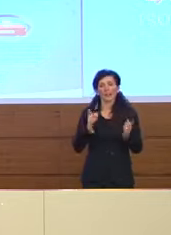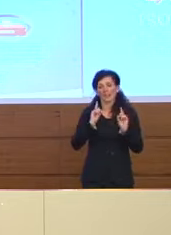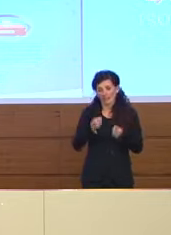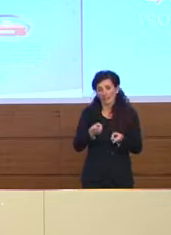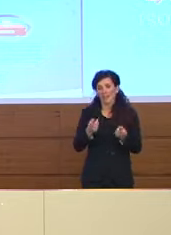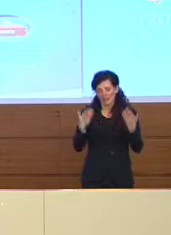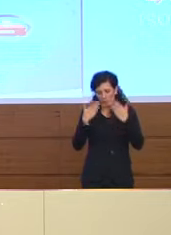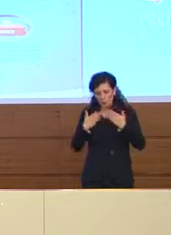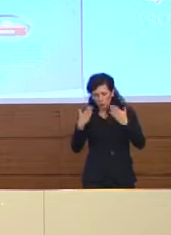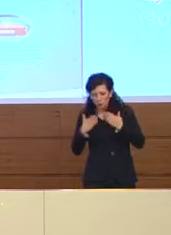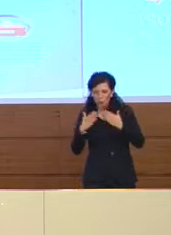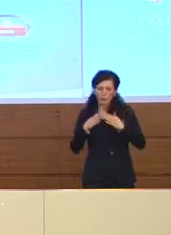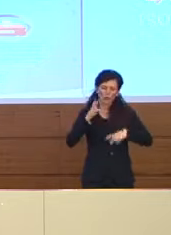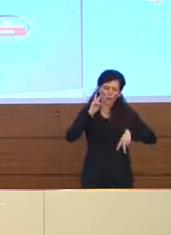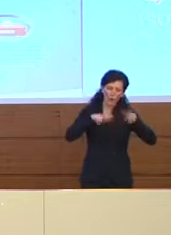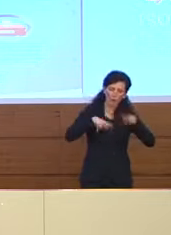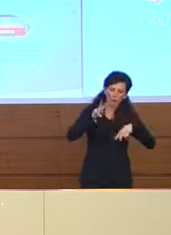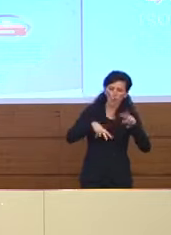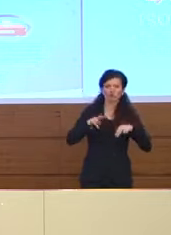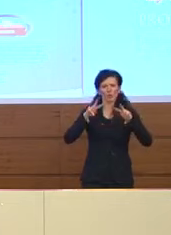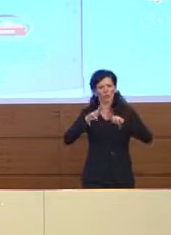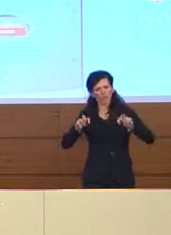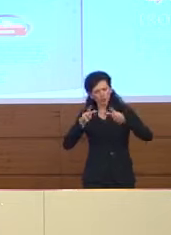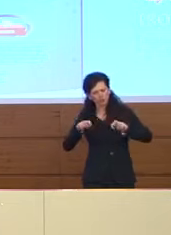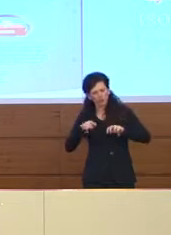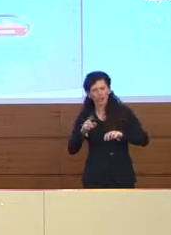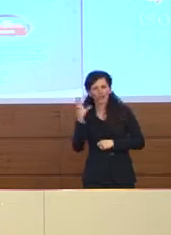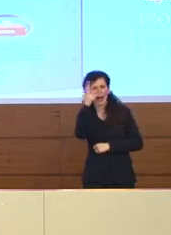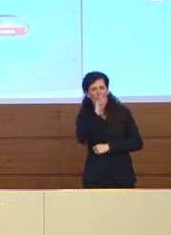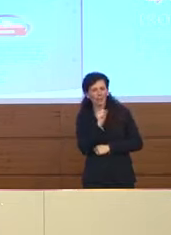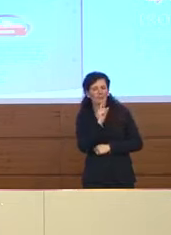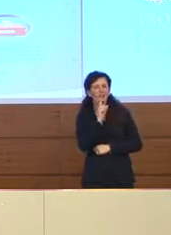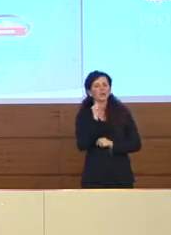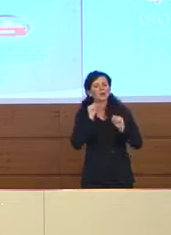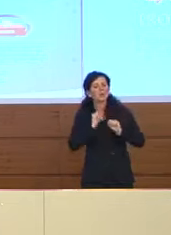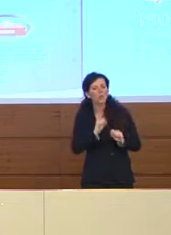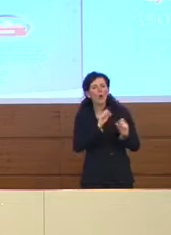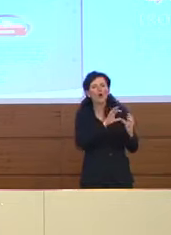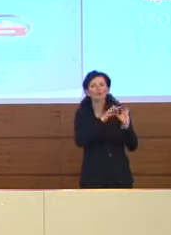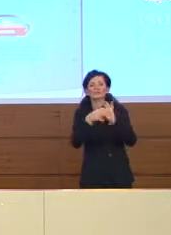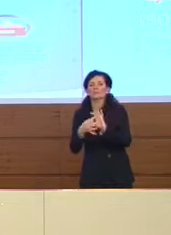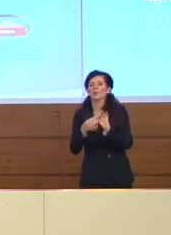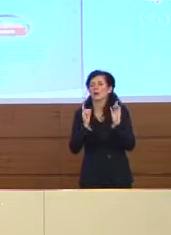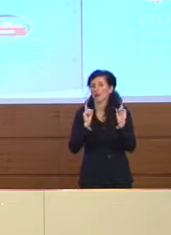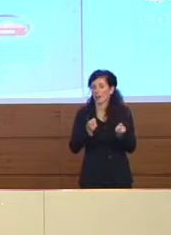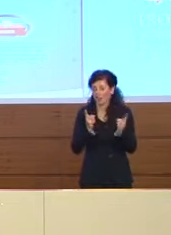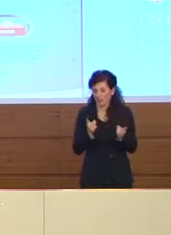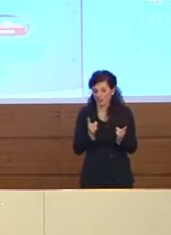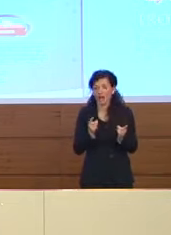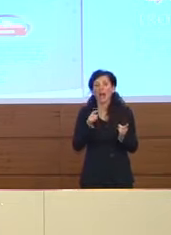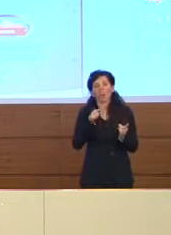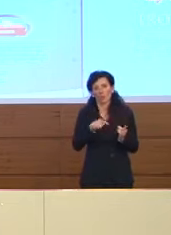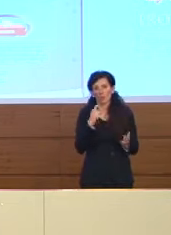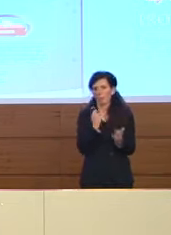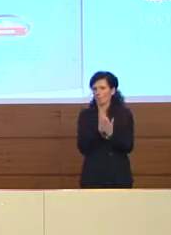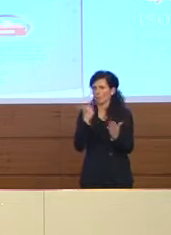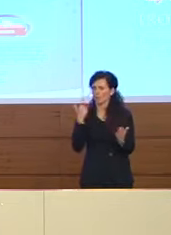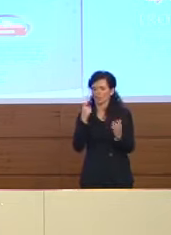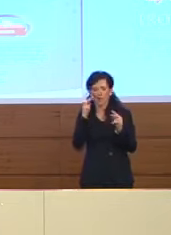valutazioni in maniera puntuale prospettiche rigorosa per capire